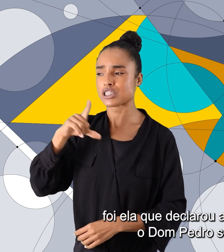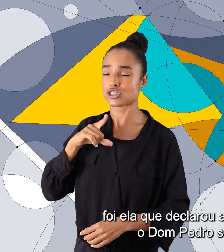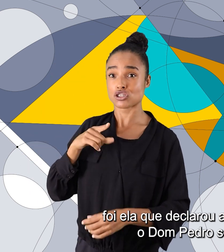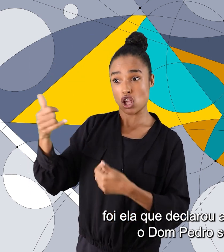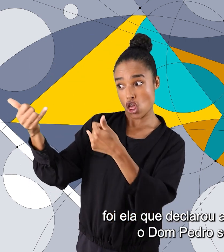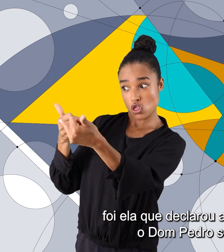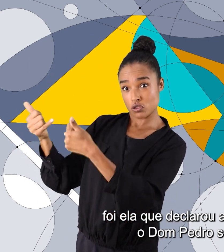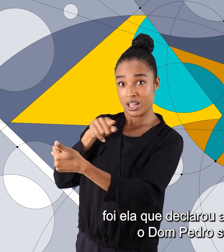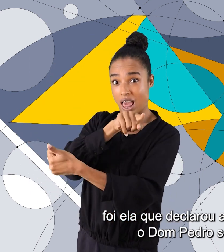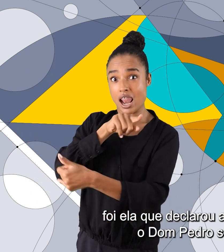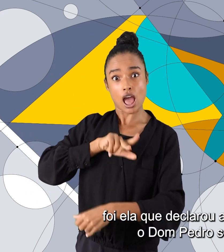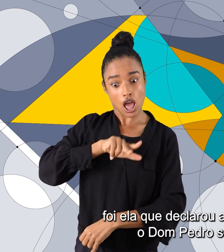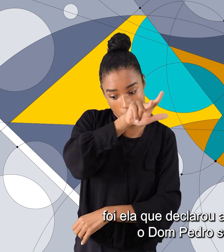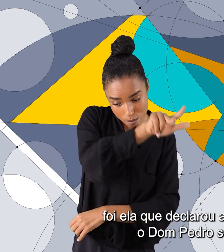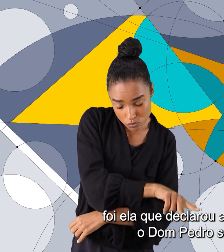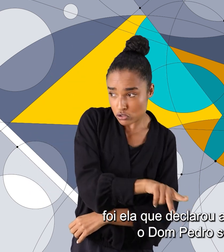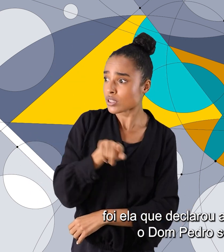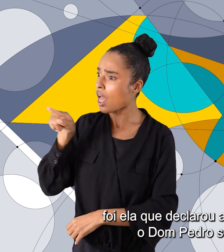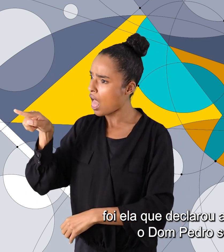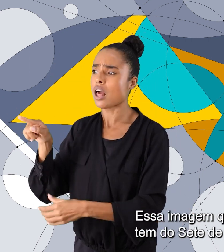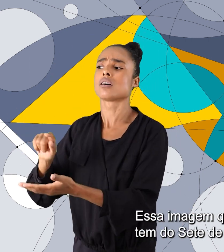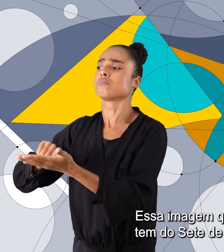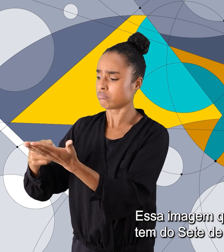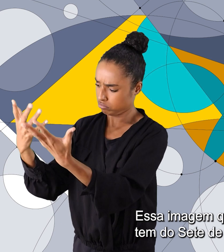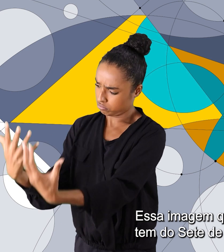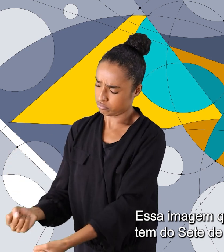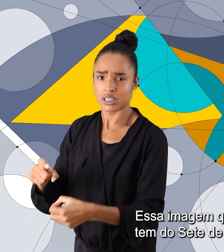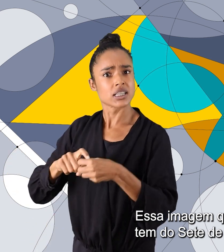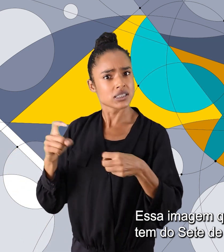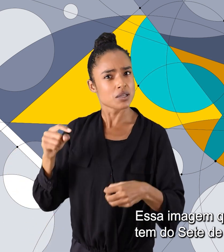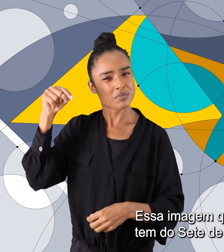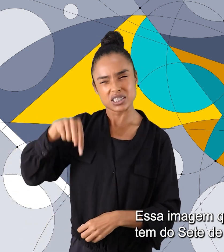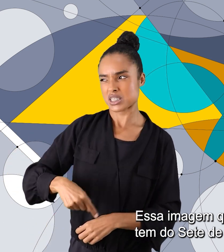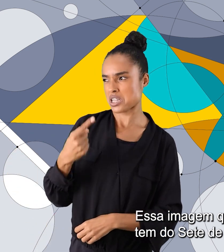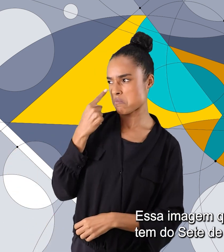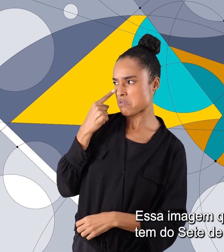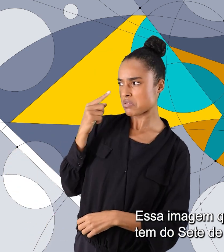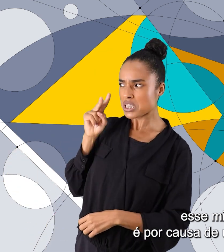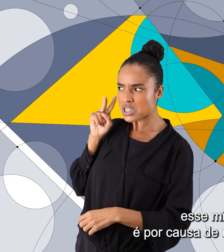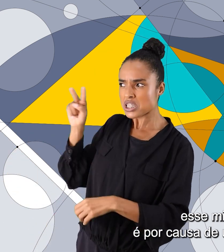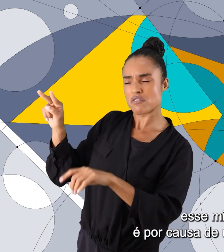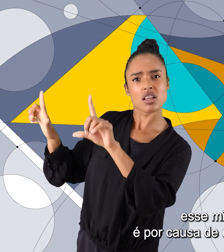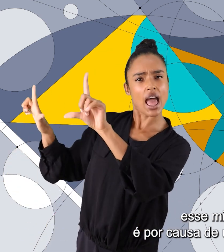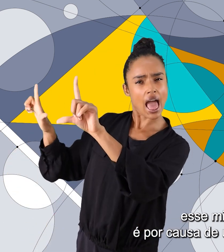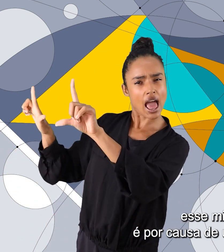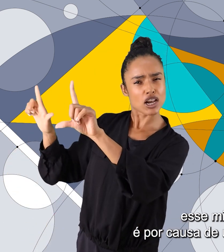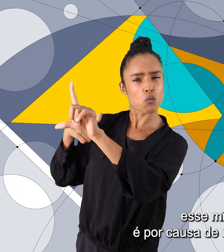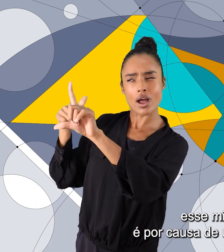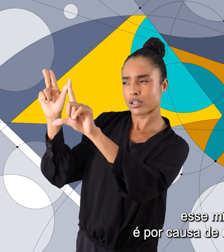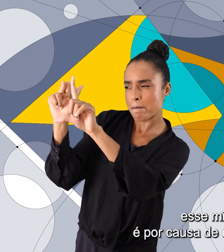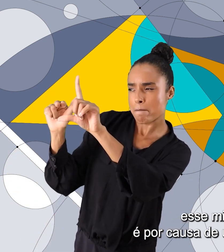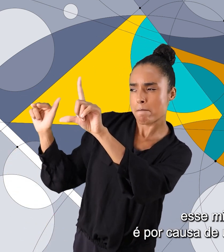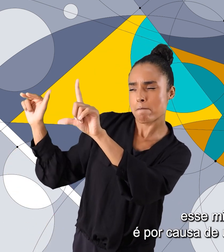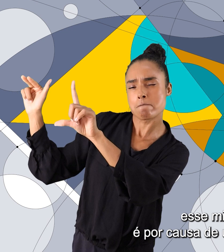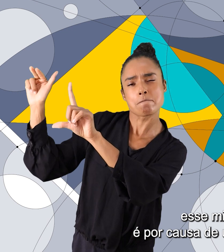declarou a independência. O Dom Pedro só ratificou. Essa imagem que a gente tem do 7 de setembro, esse mito, é por causa